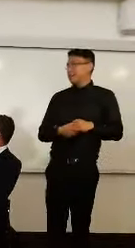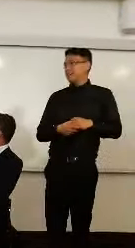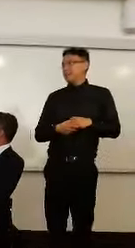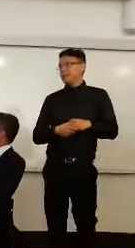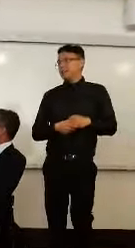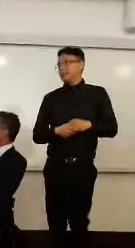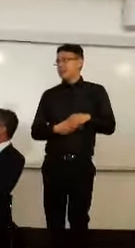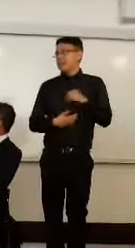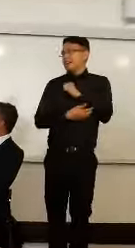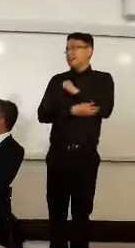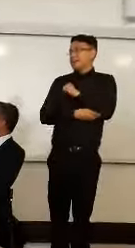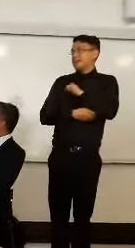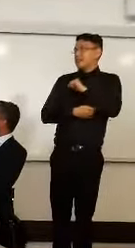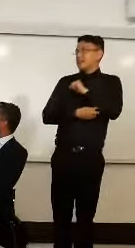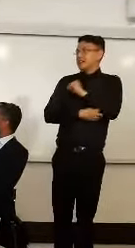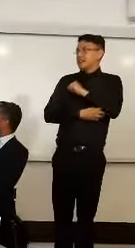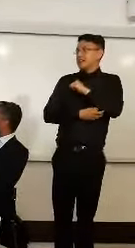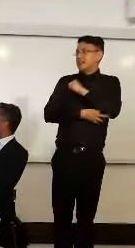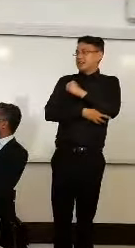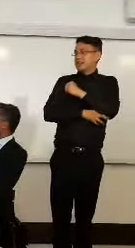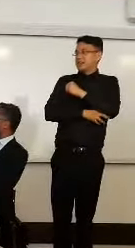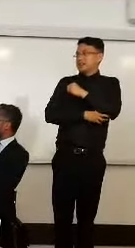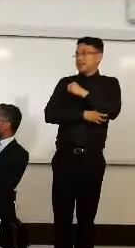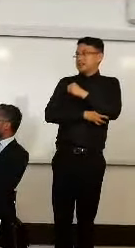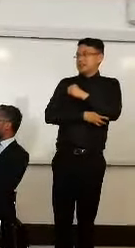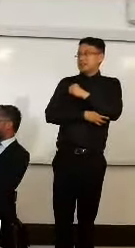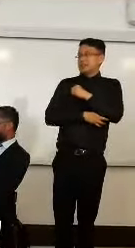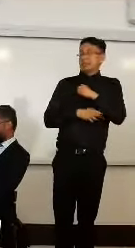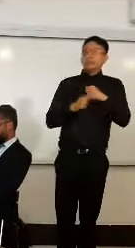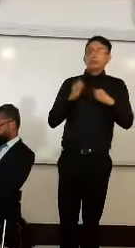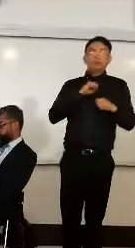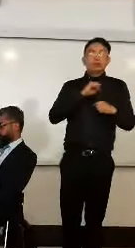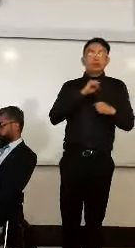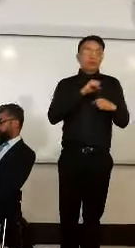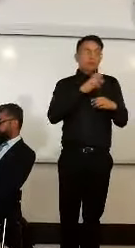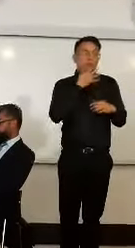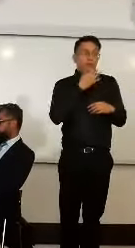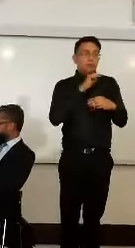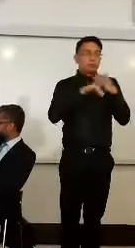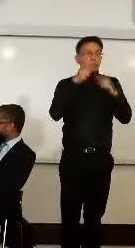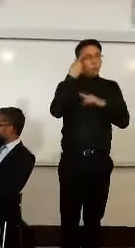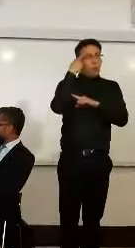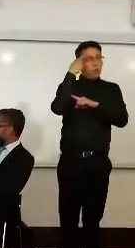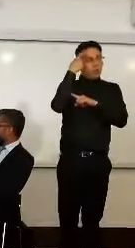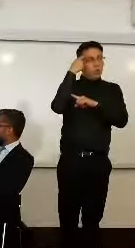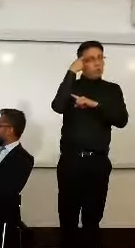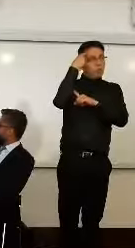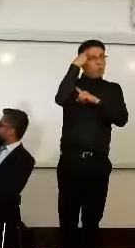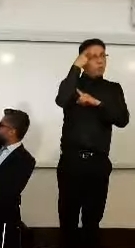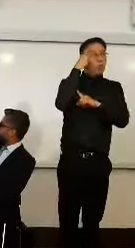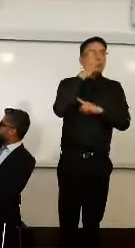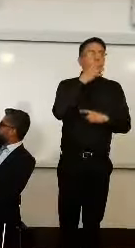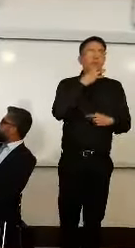Muchas gracias. Sí, efectivamente, vienen retos, viene también la pregunta de retos.